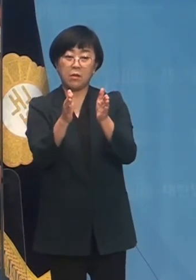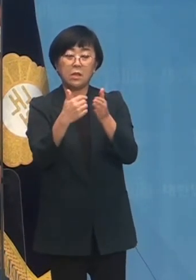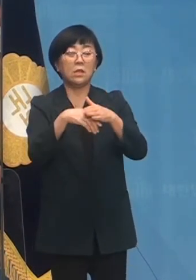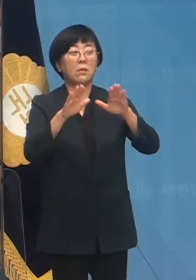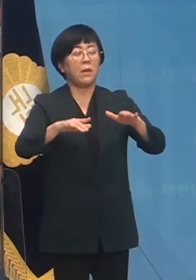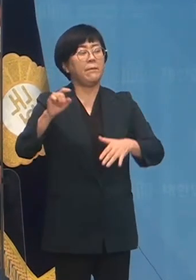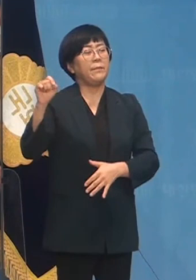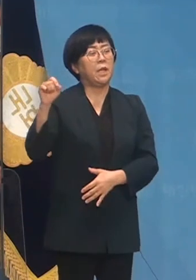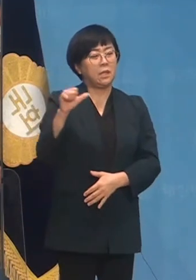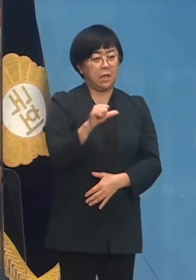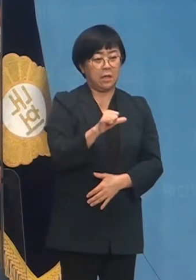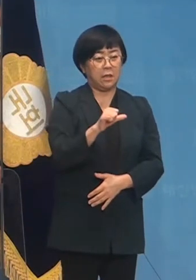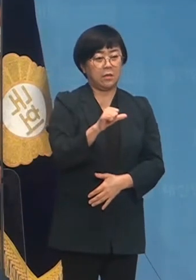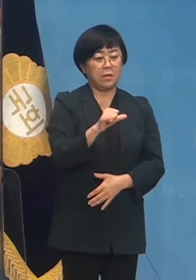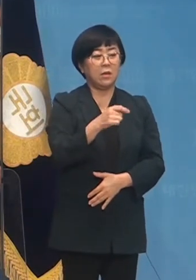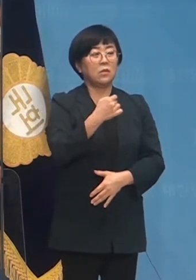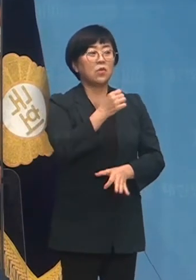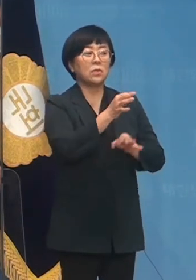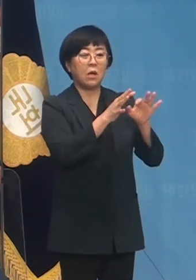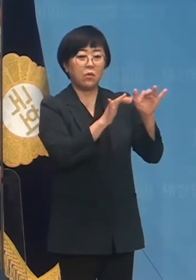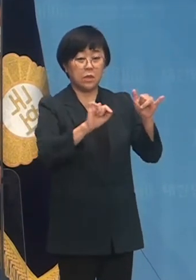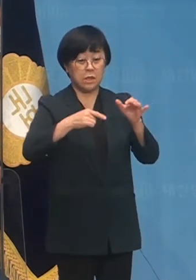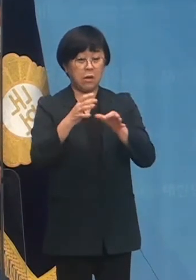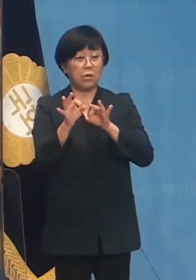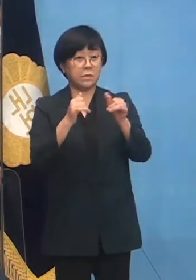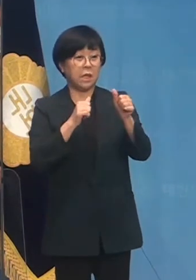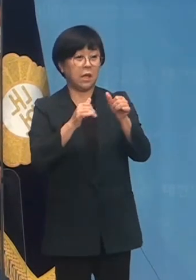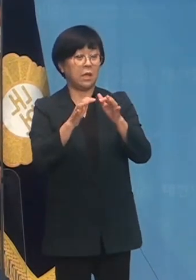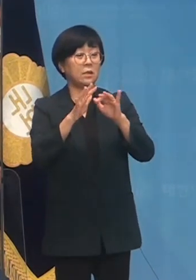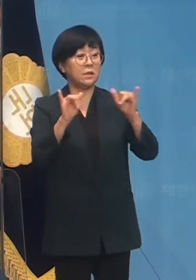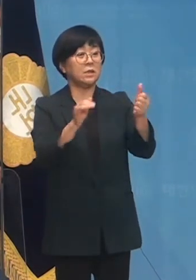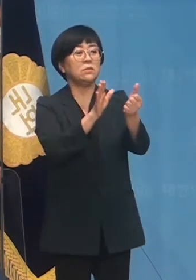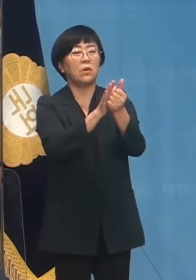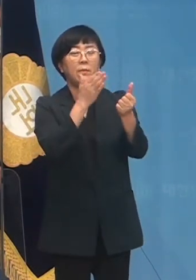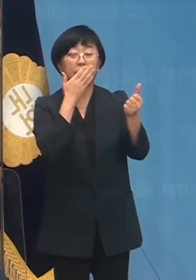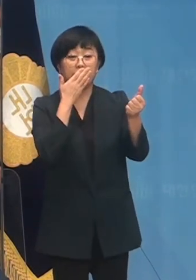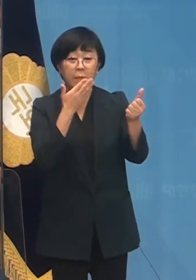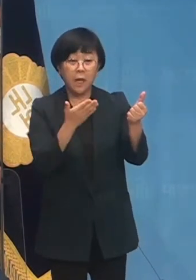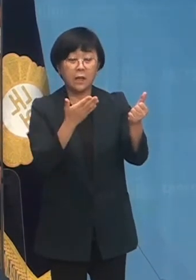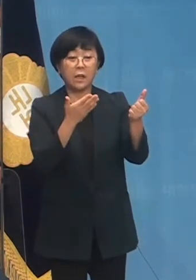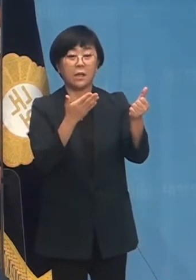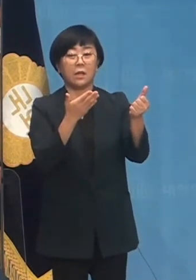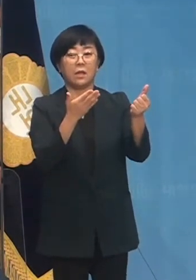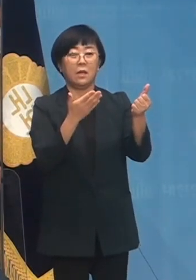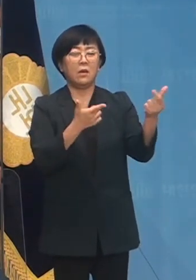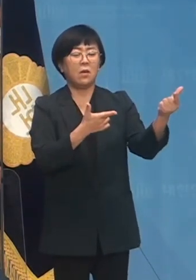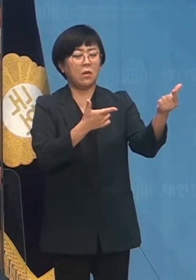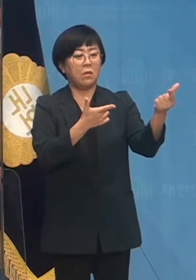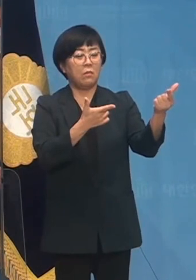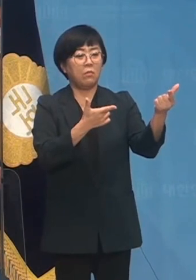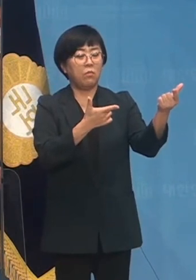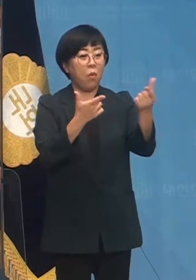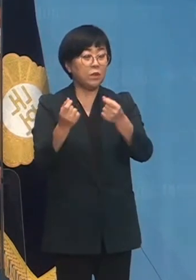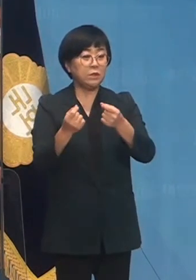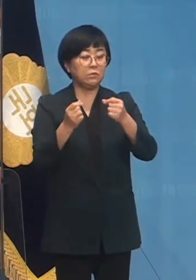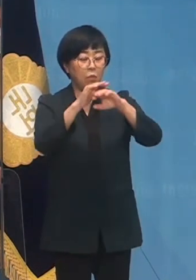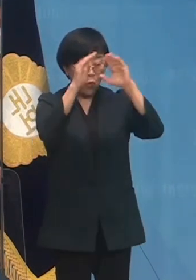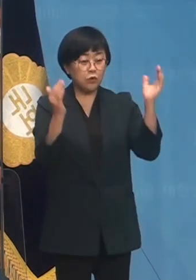이번에는 신속하게 소상공인 자영업자 지원이 가능하도록 모든 대선